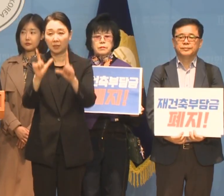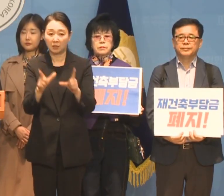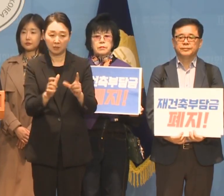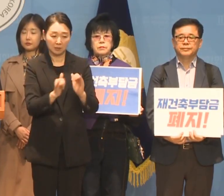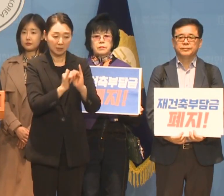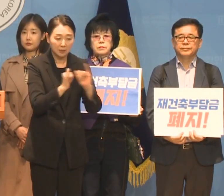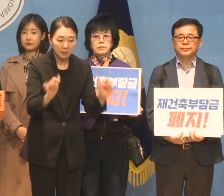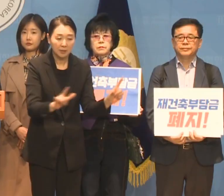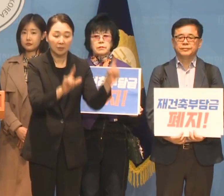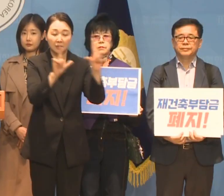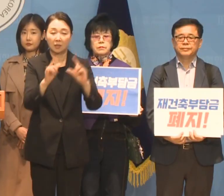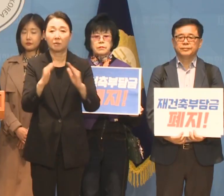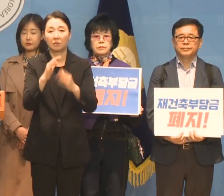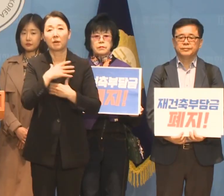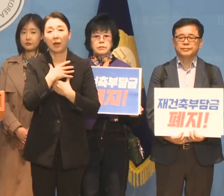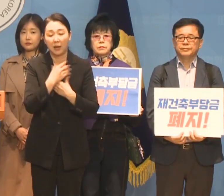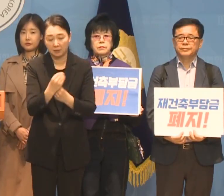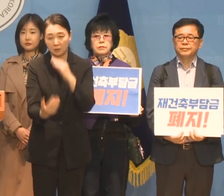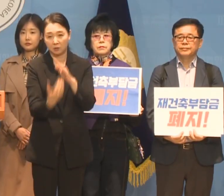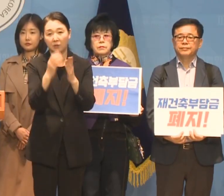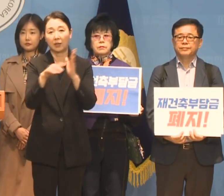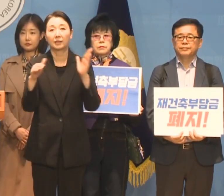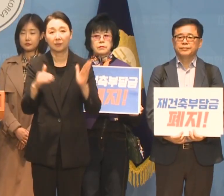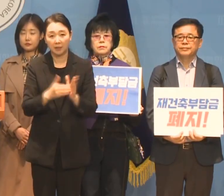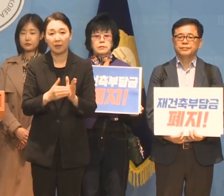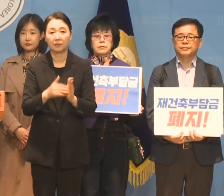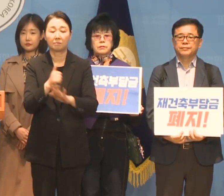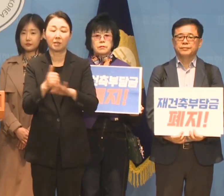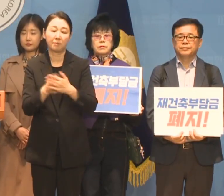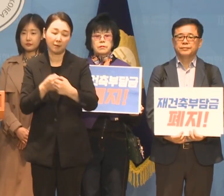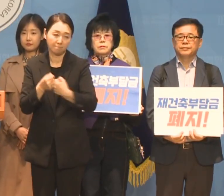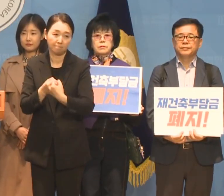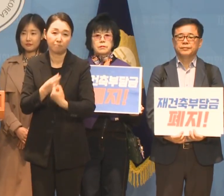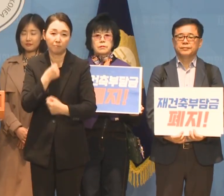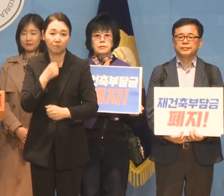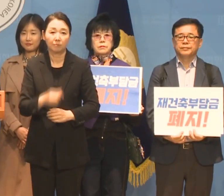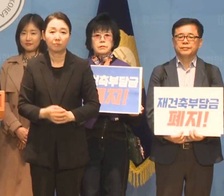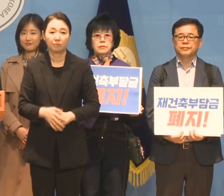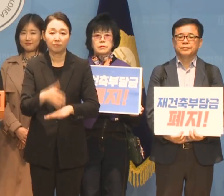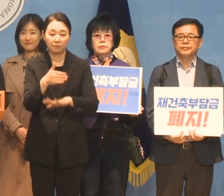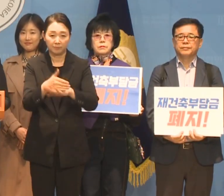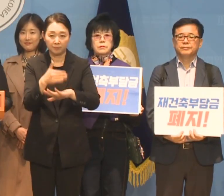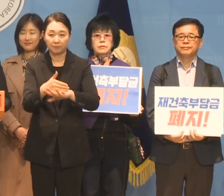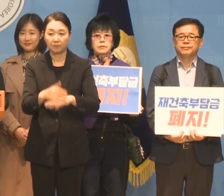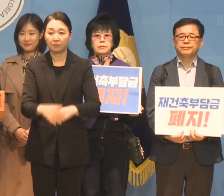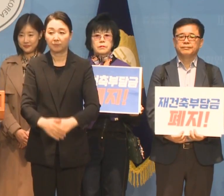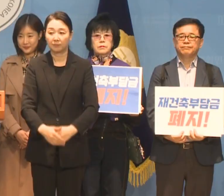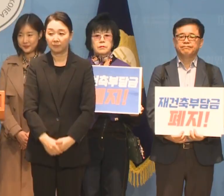주거 안정을 실현할 수 있는 그날까지 끝까지 싸우겠습니다. 감사합니다.